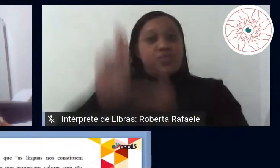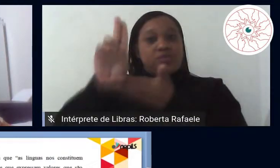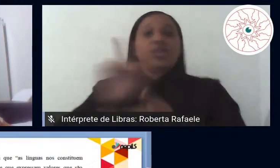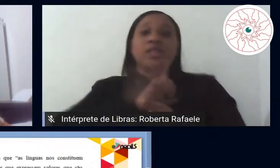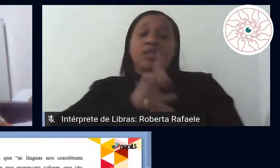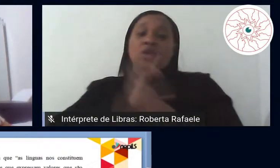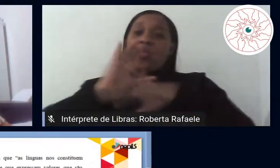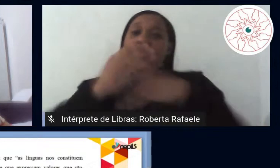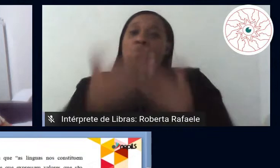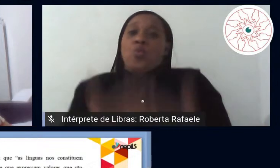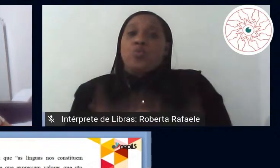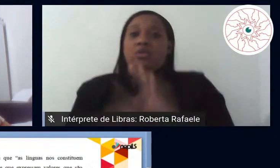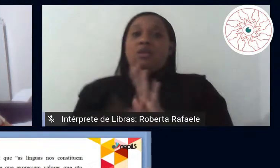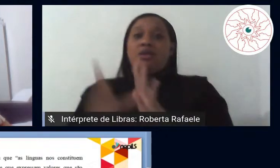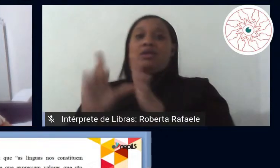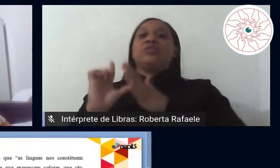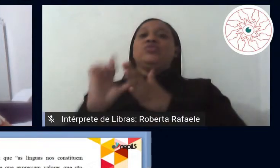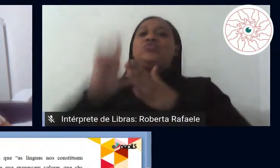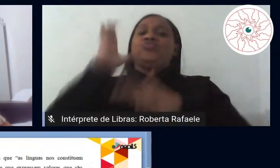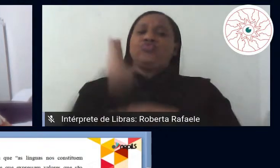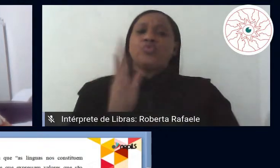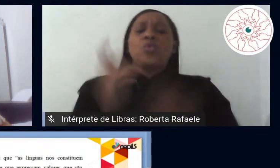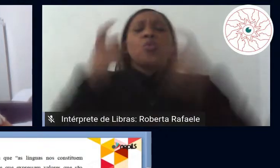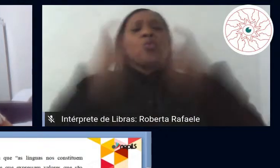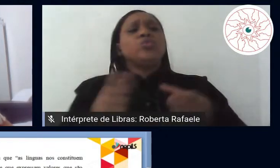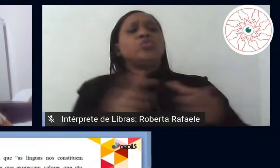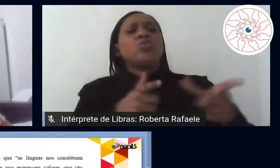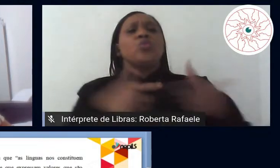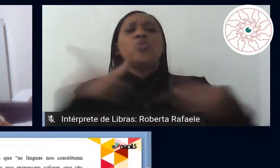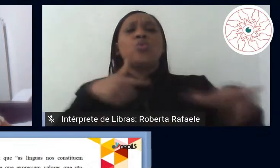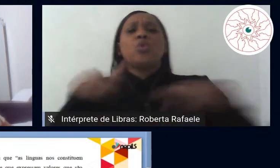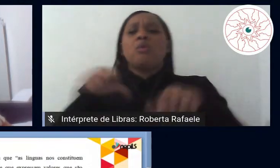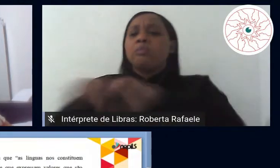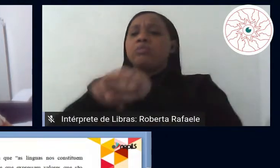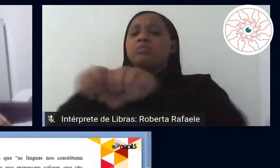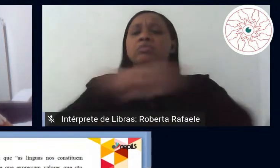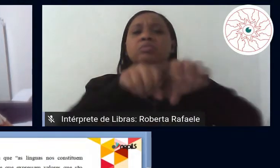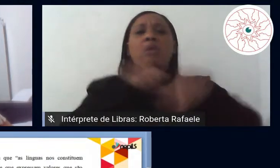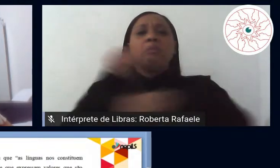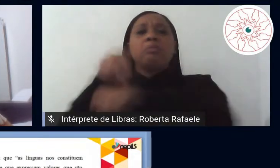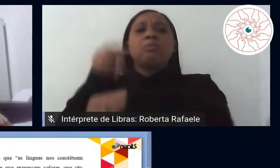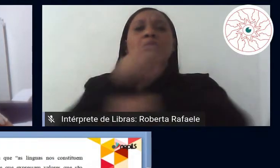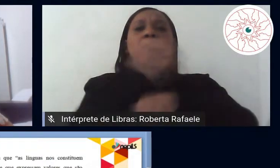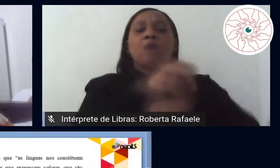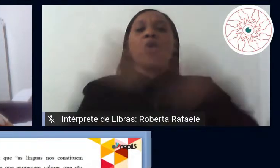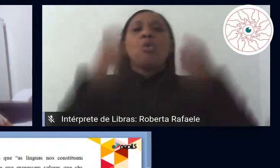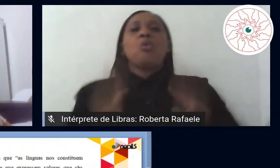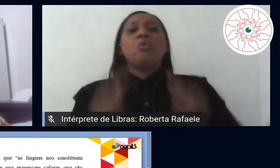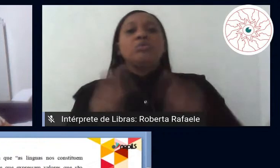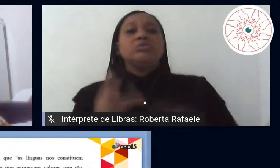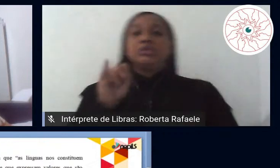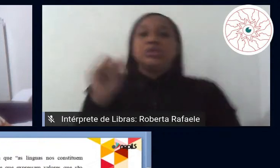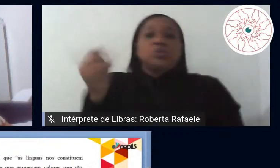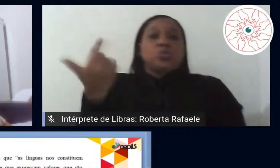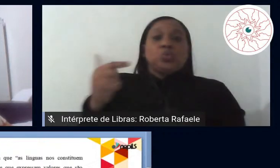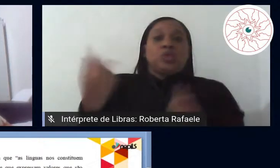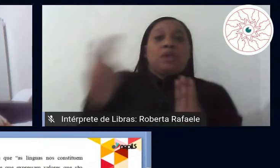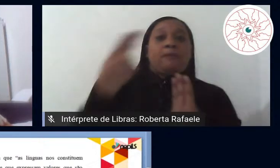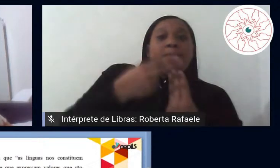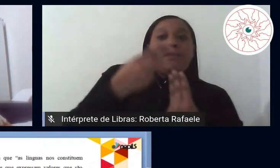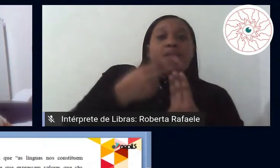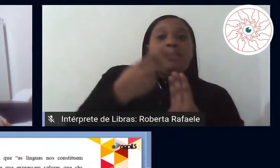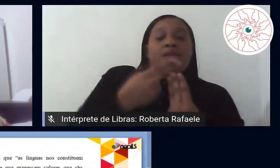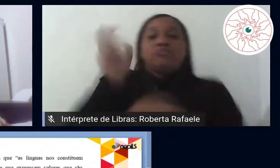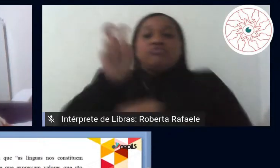concursos anteriores, mas eh onde que esses outros profissionais que estão se formando vão trabalhar, já que não tem mercado de trabalho dentro da educação